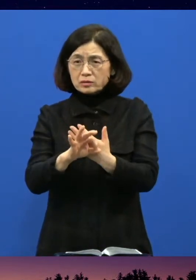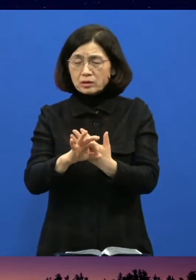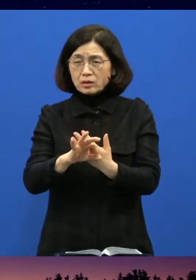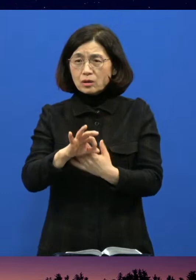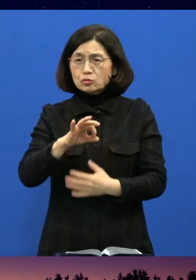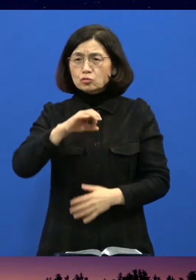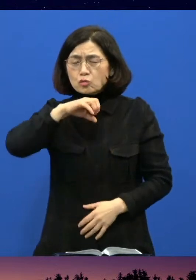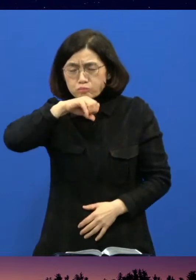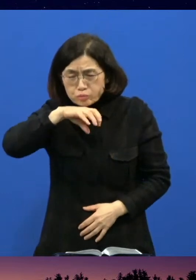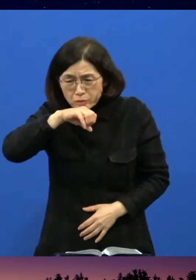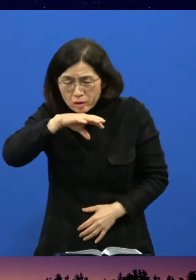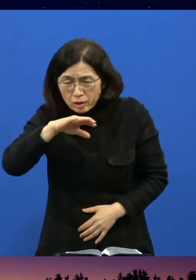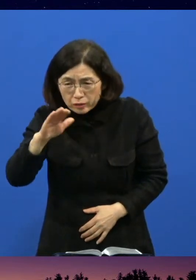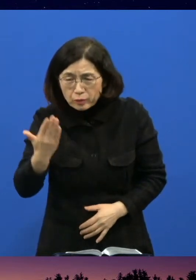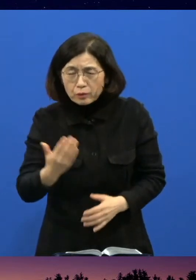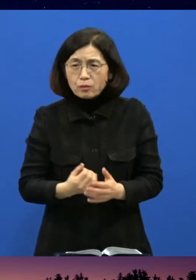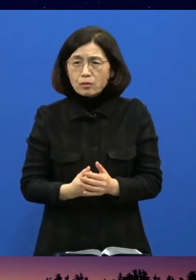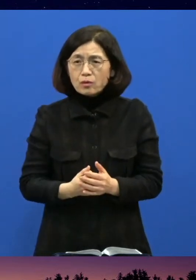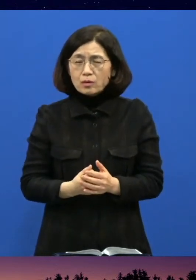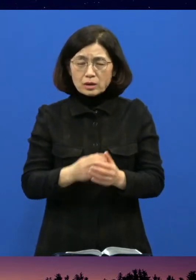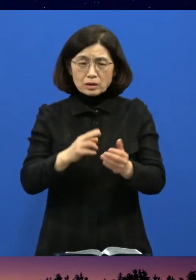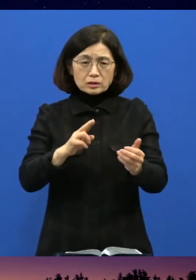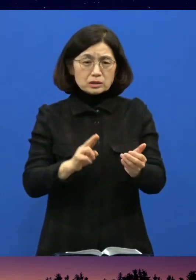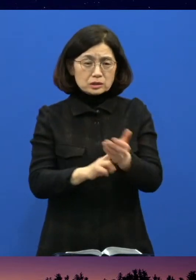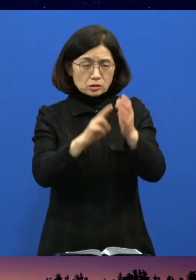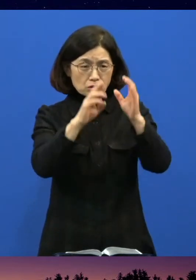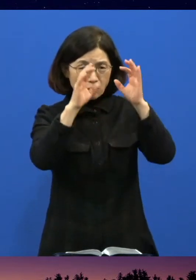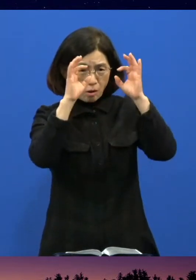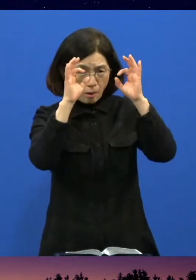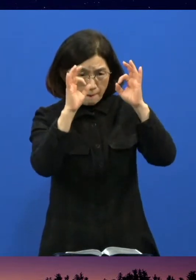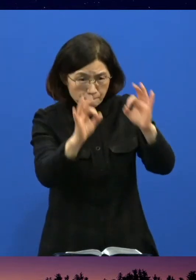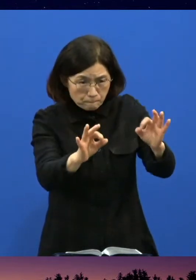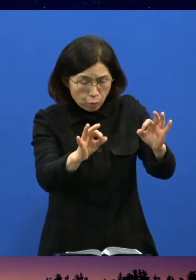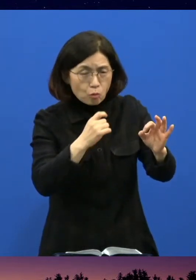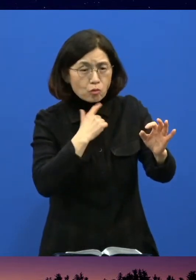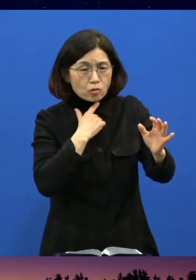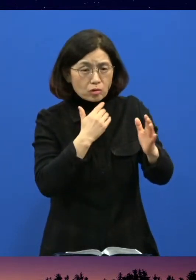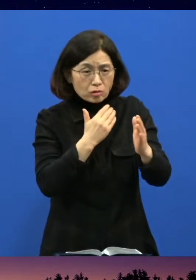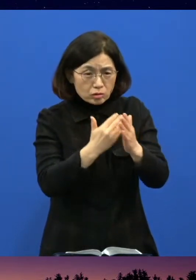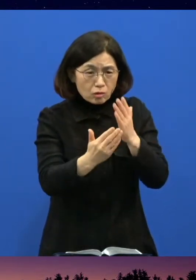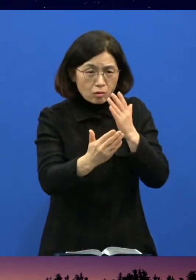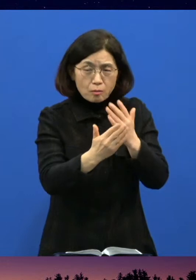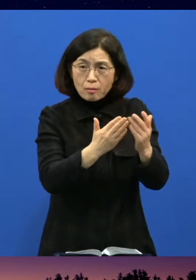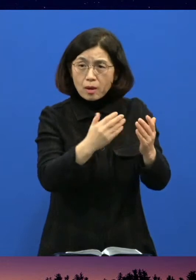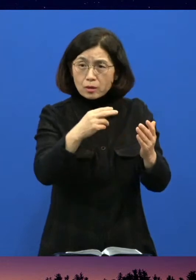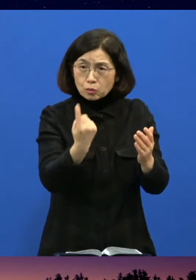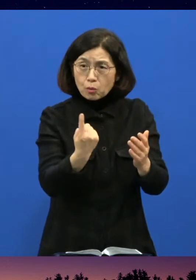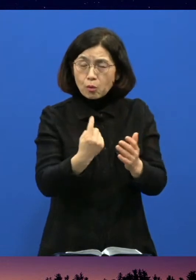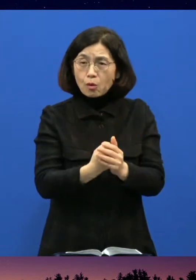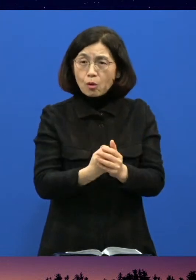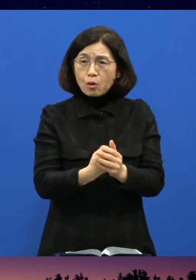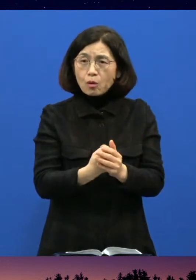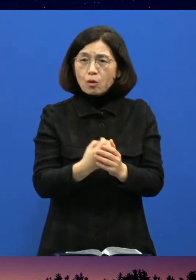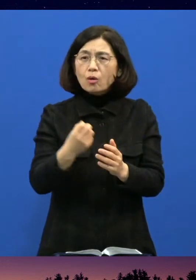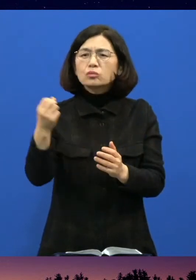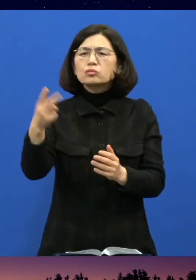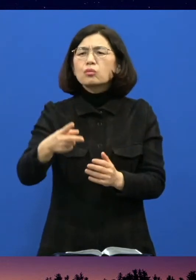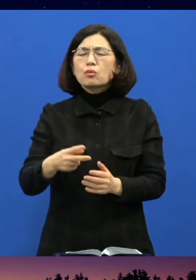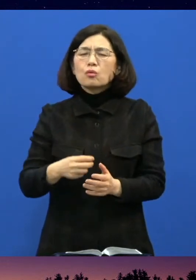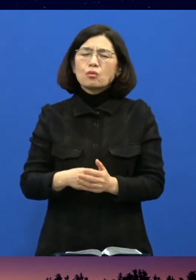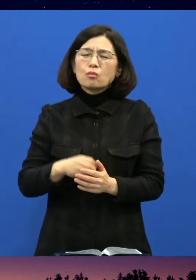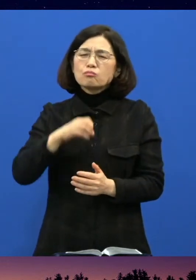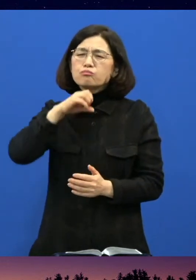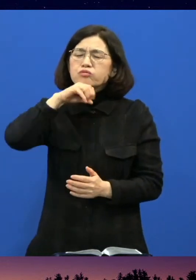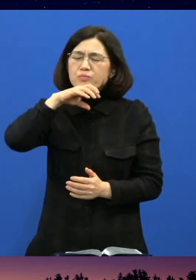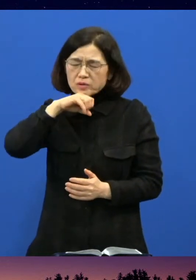사건들이 일어나면 그 기적 같은 사건이 일어난다고 그 인생이 달라지느냐? 그렇지 않다는 거예요. 돌아서면 또 오리발이고